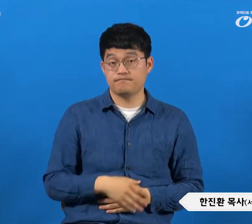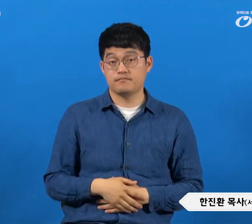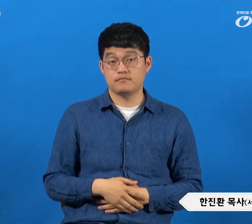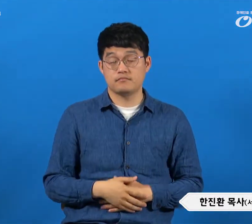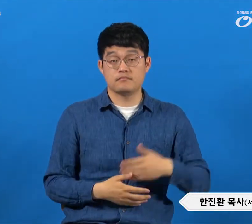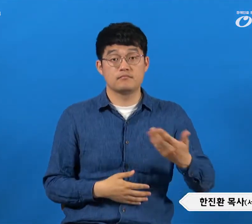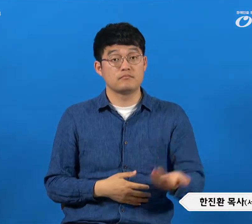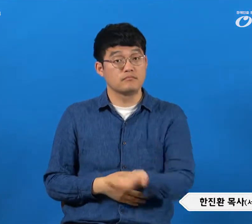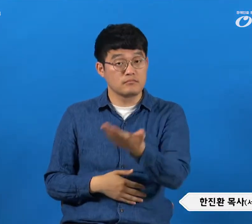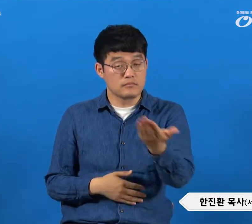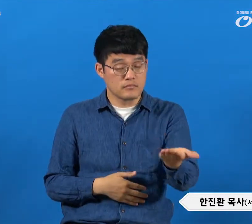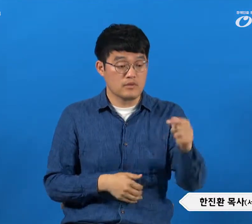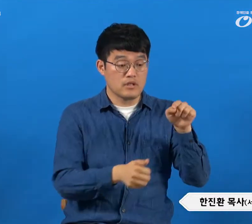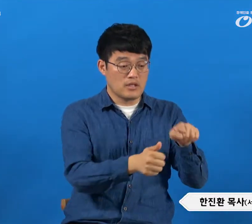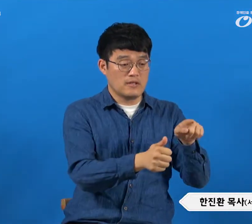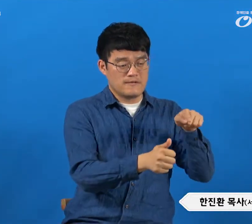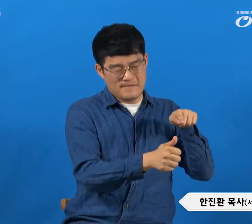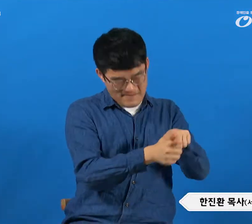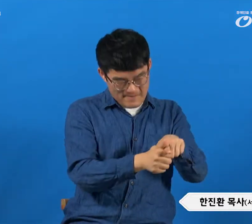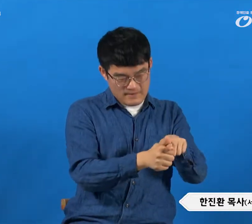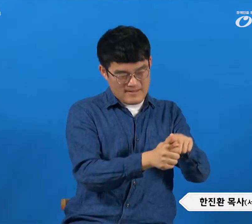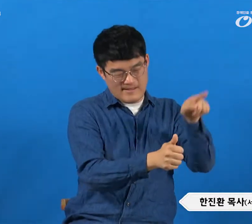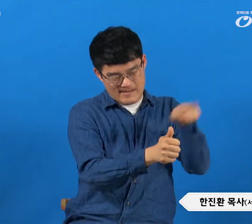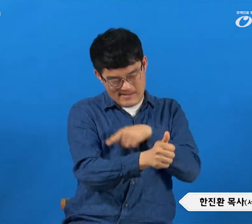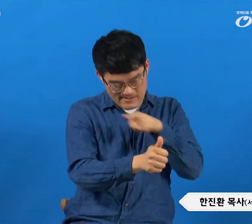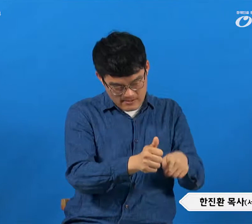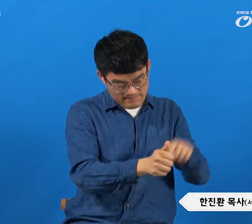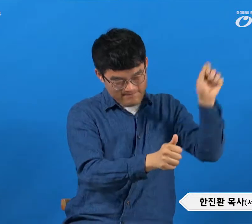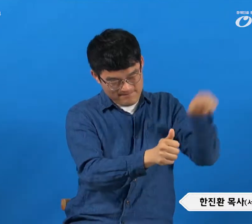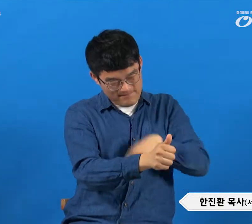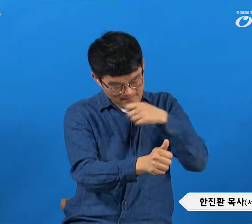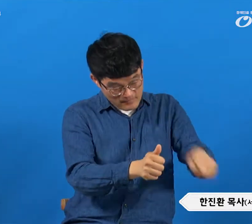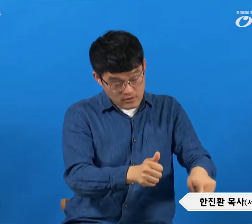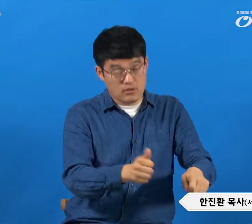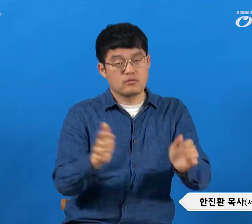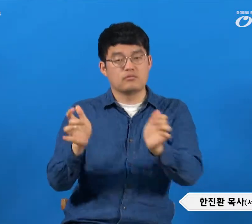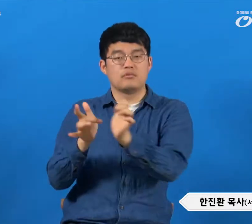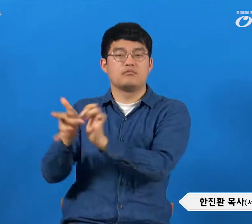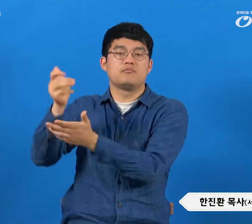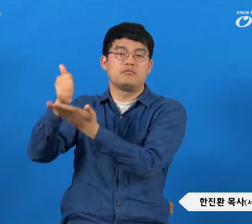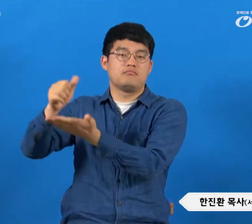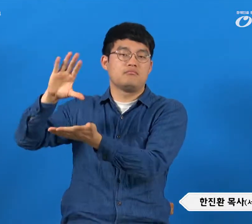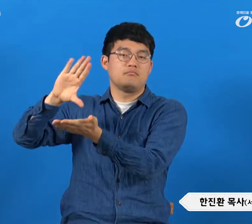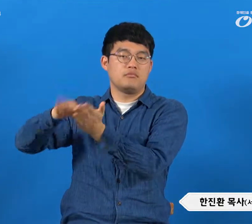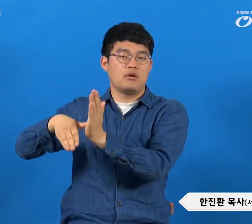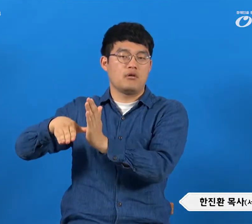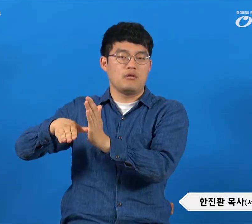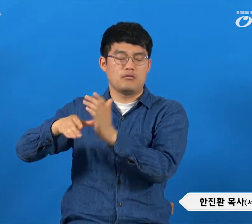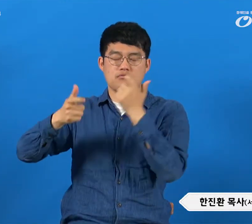했죠. 그것이 예수님에게 그대로 다 이루어졌습니다.